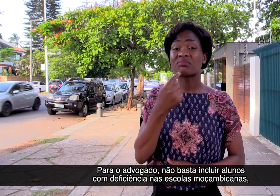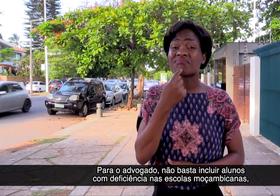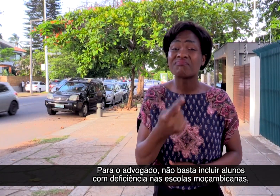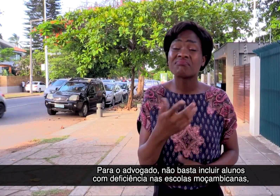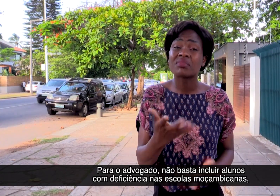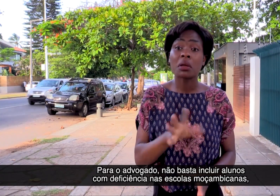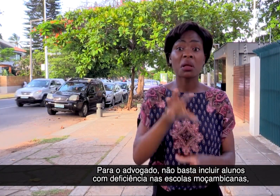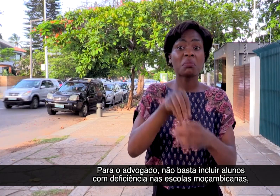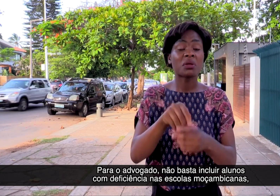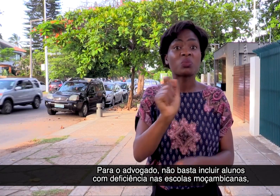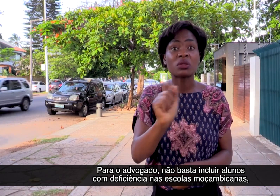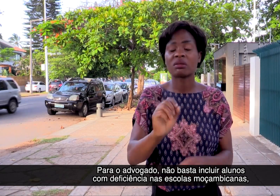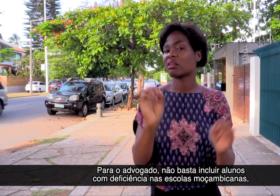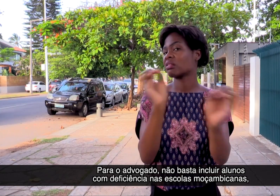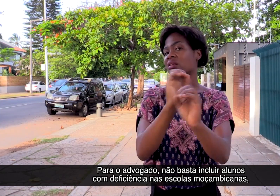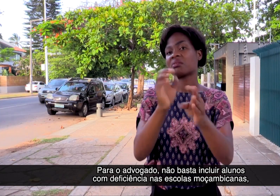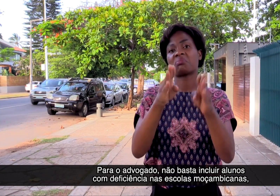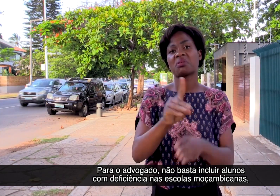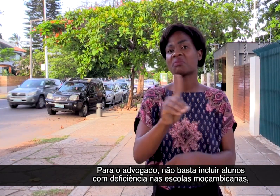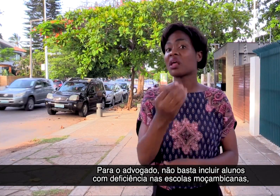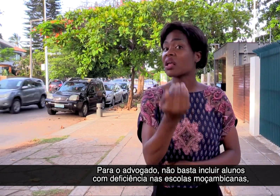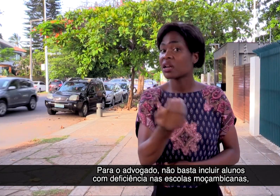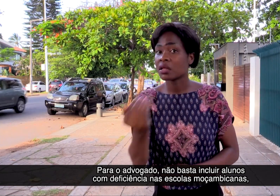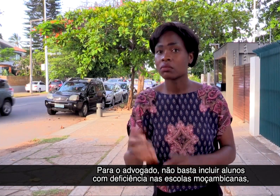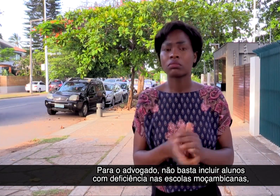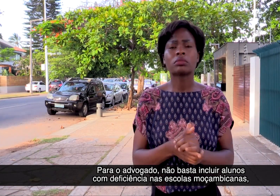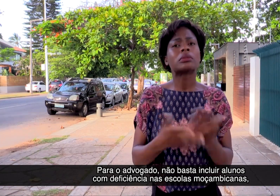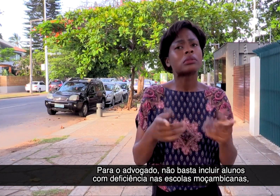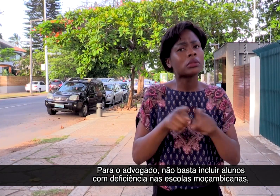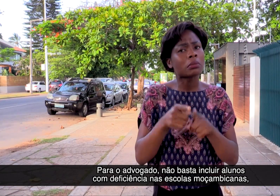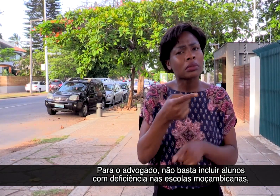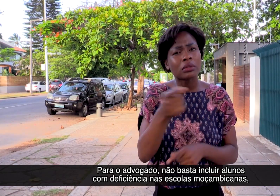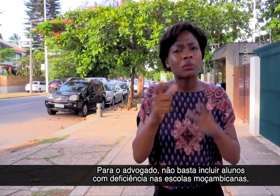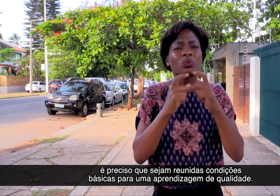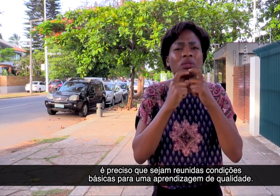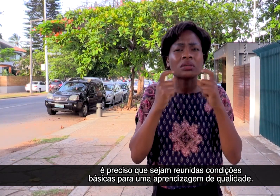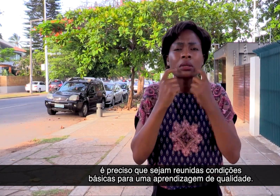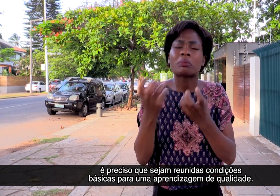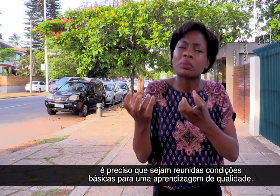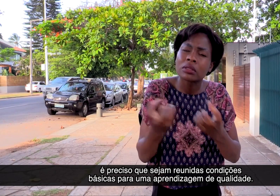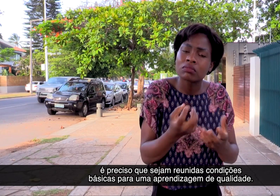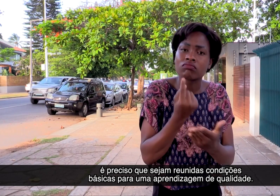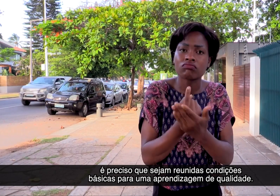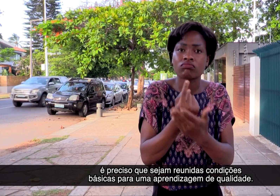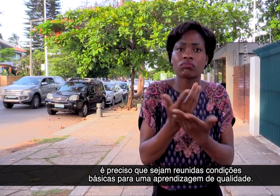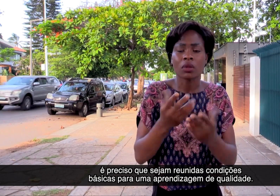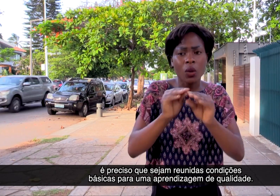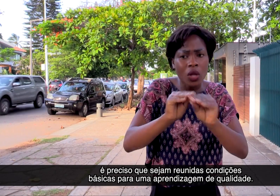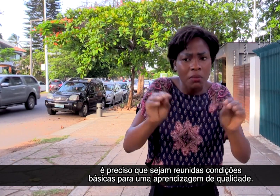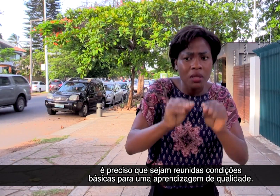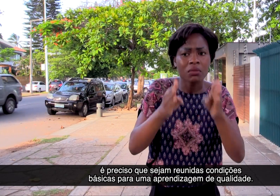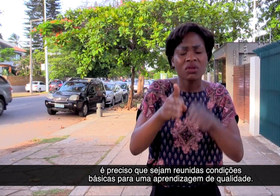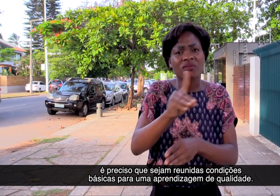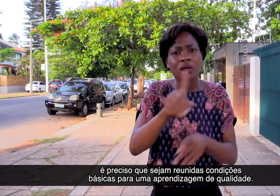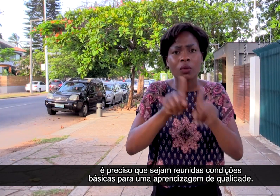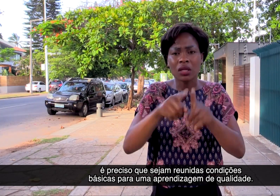Para o advogado, não basta reunir alunos com deficiência nas escolas moçambicanas. É preciso que sejam reunidas